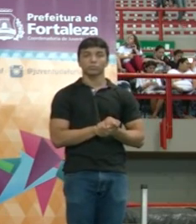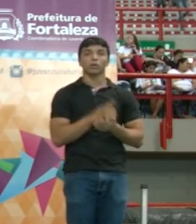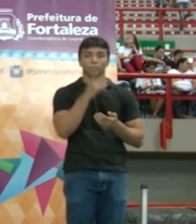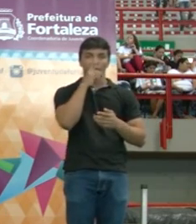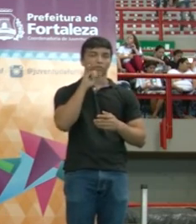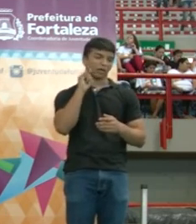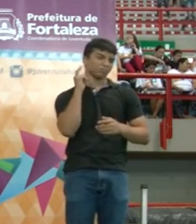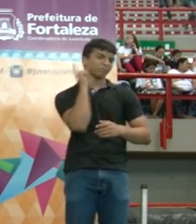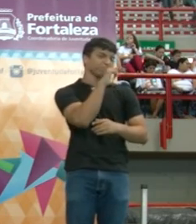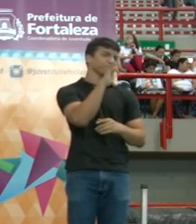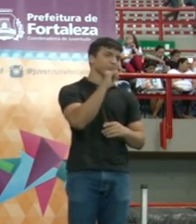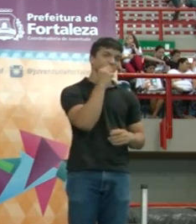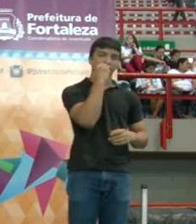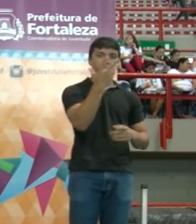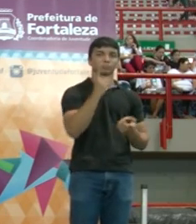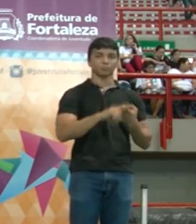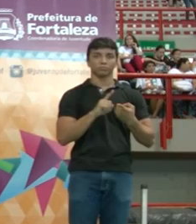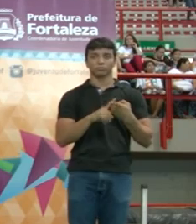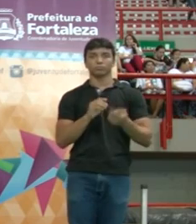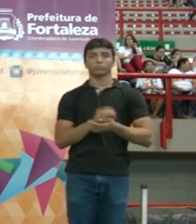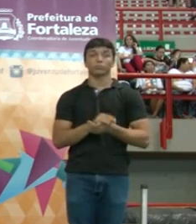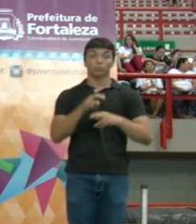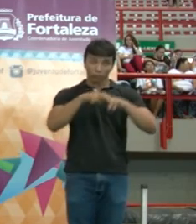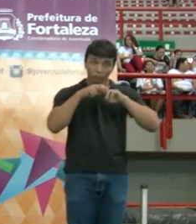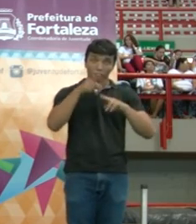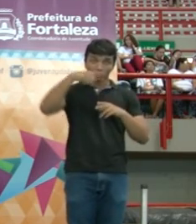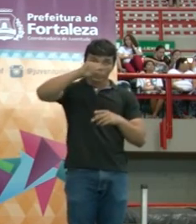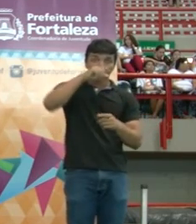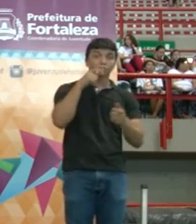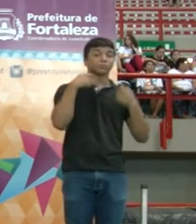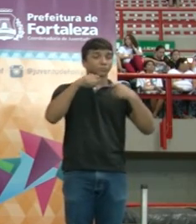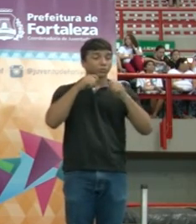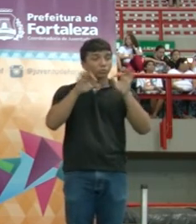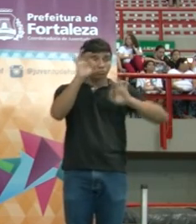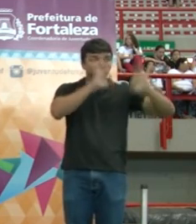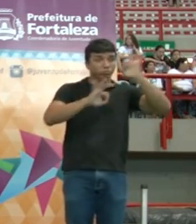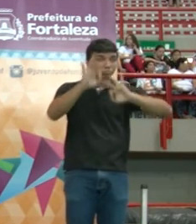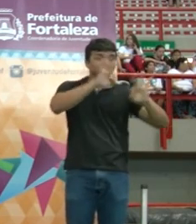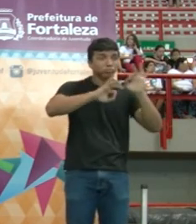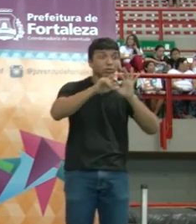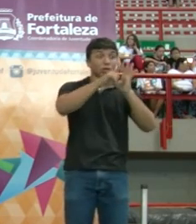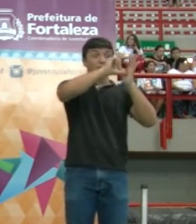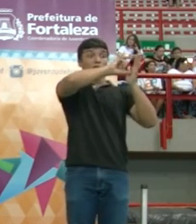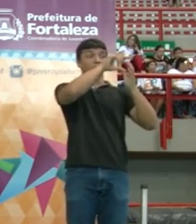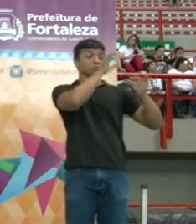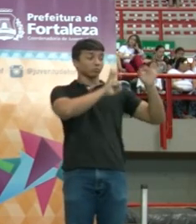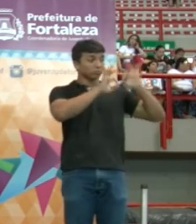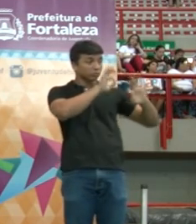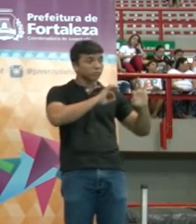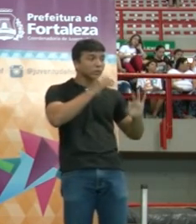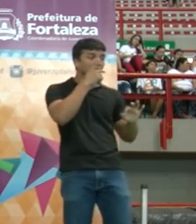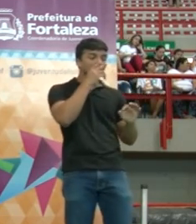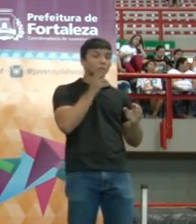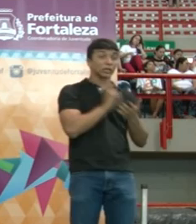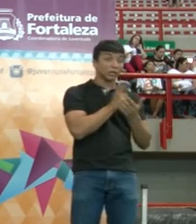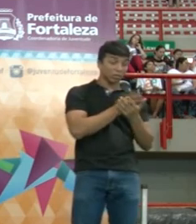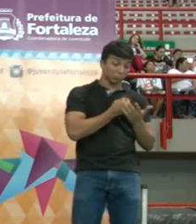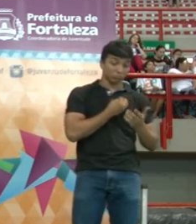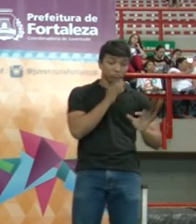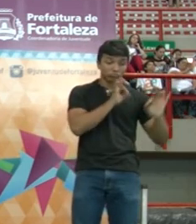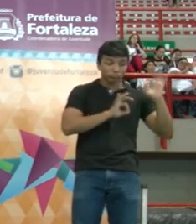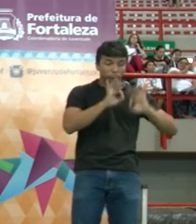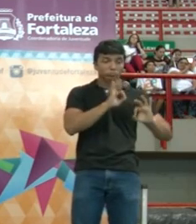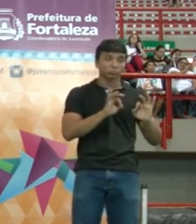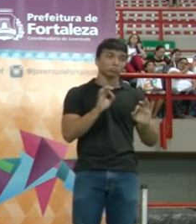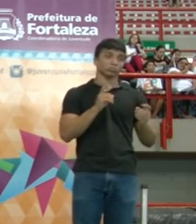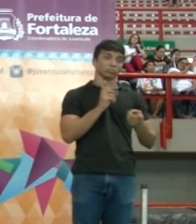Aí a coisa dá certo, né? Então é isso que a gente tem que fazer. Temos que nos preparar. Às vezes não sabemos o que vai vir para nós pela frente, mas vamos estar